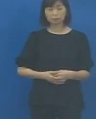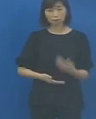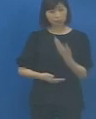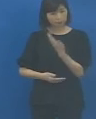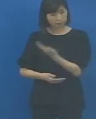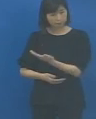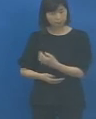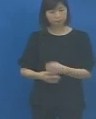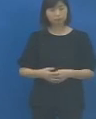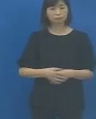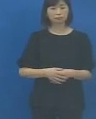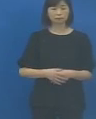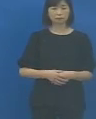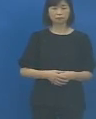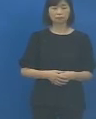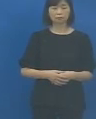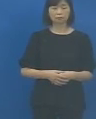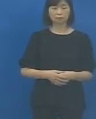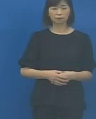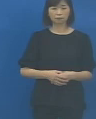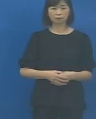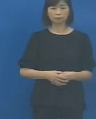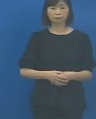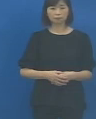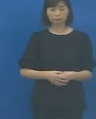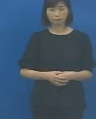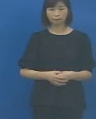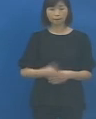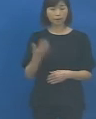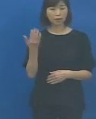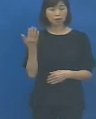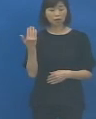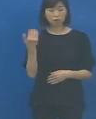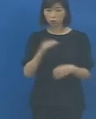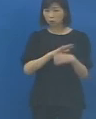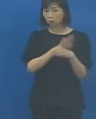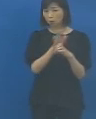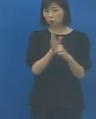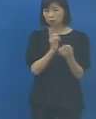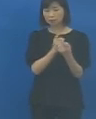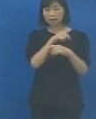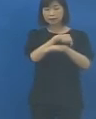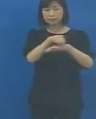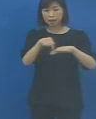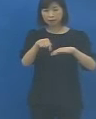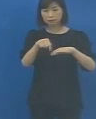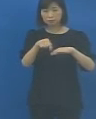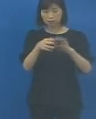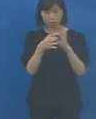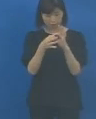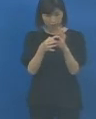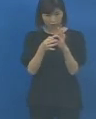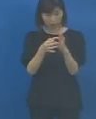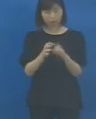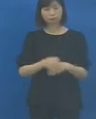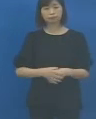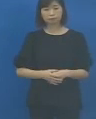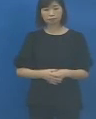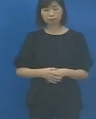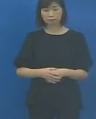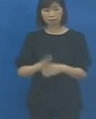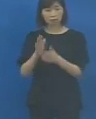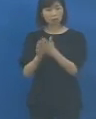日本経済新聞の結果でございます。先ほどコロナ対策に関して、知